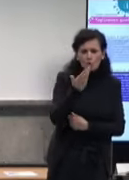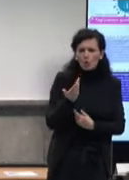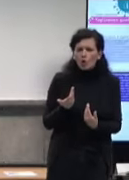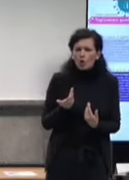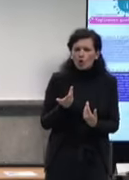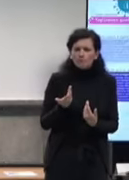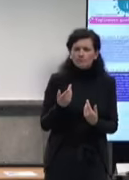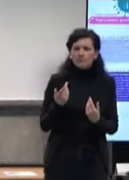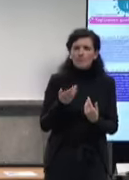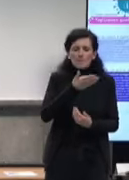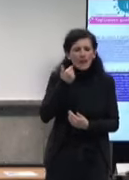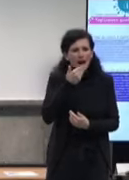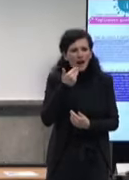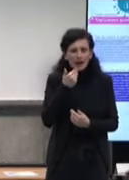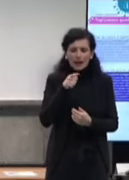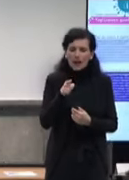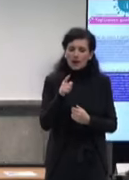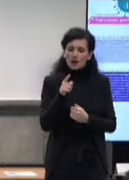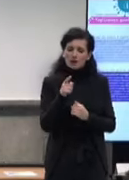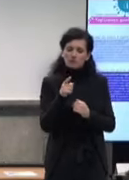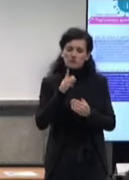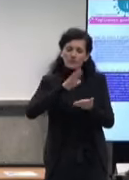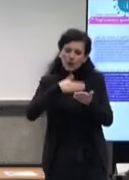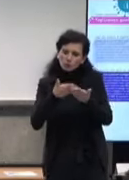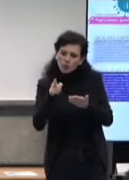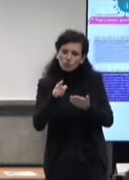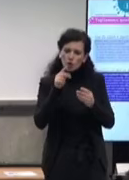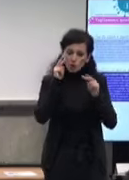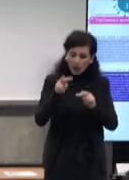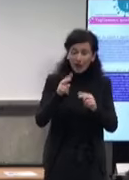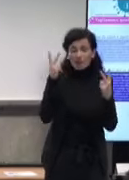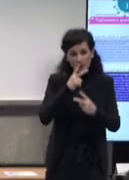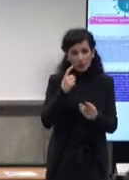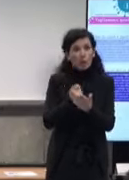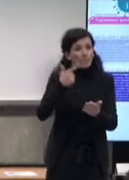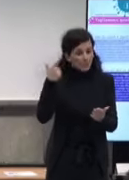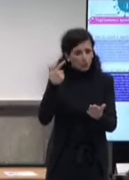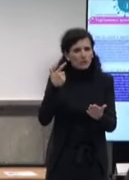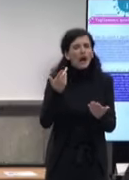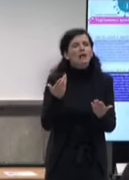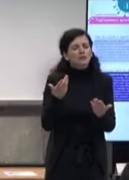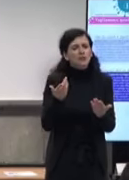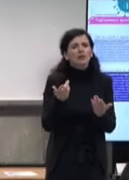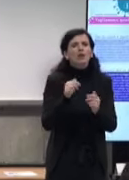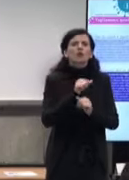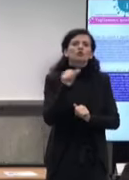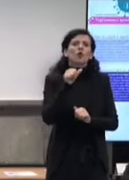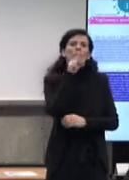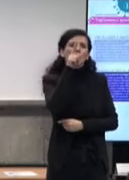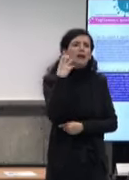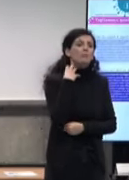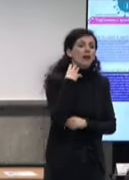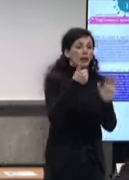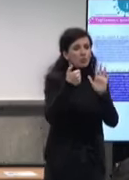nel momento in cui manca una parte significativa e rilevante e probabilmente non centinaia soltanto parlando di bergamo